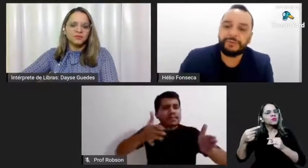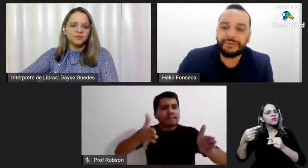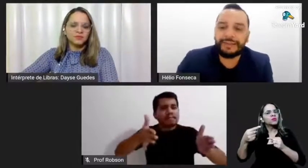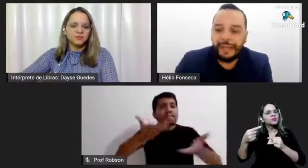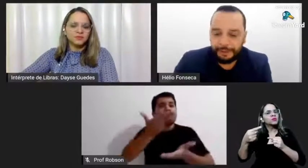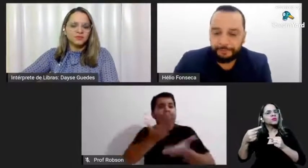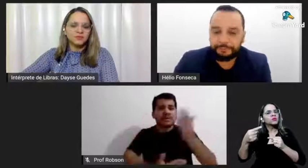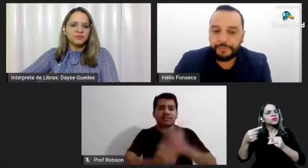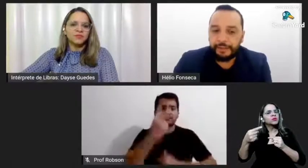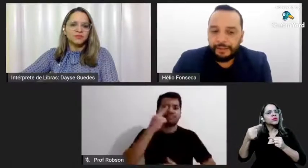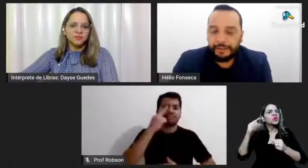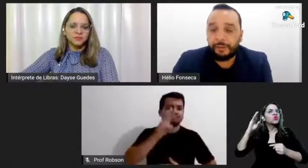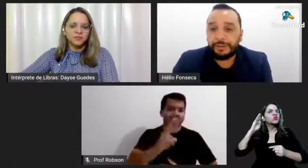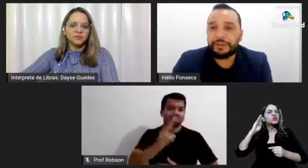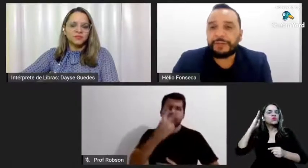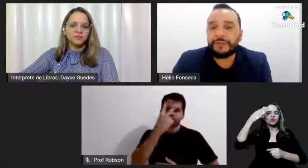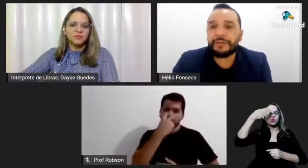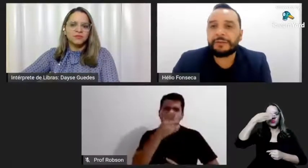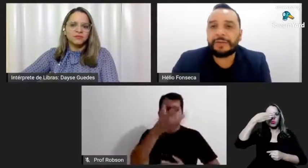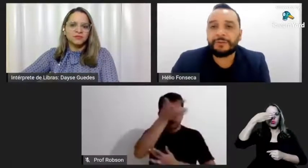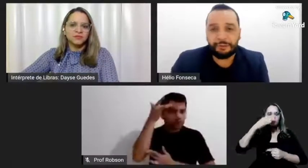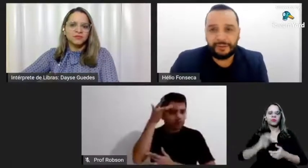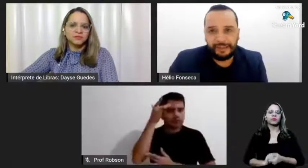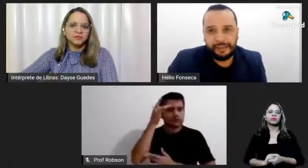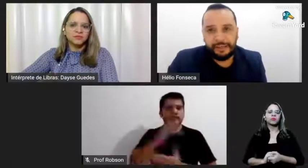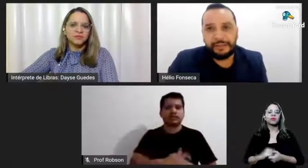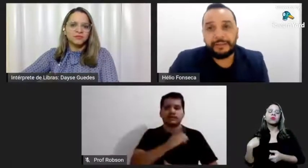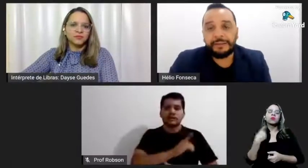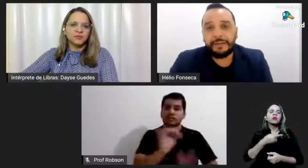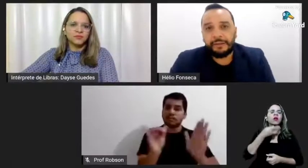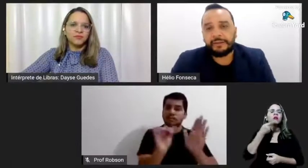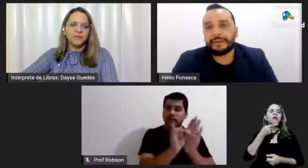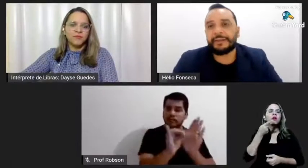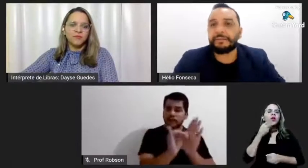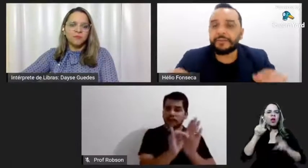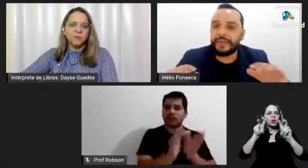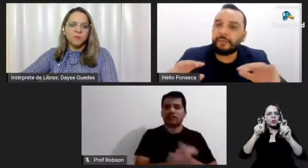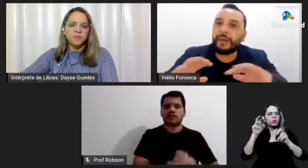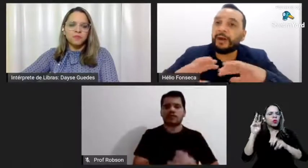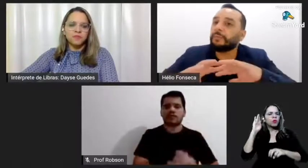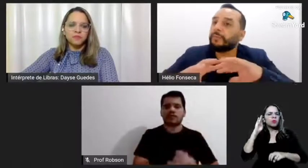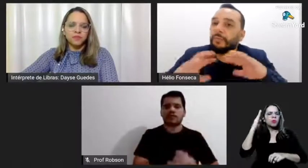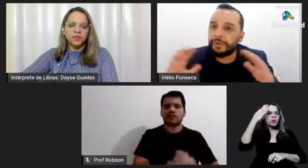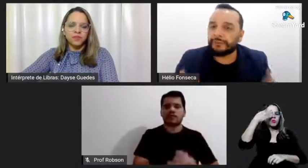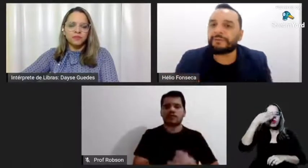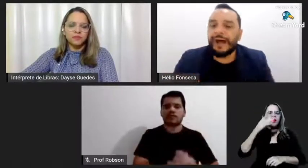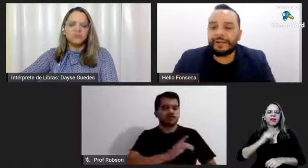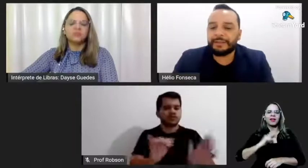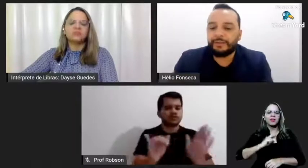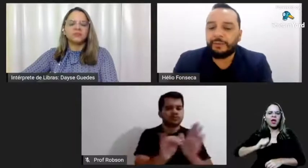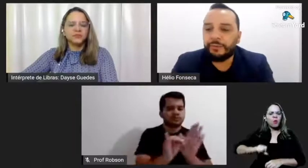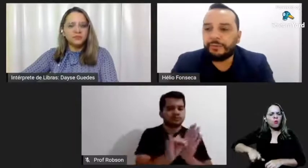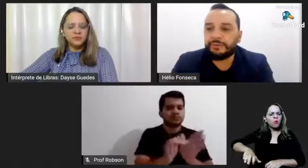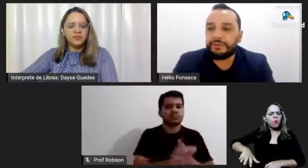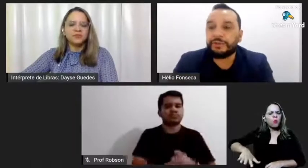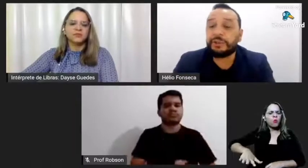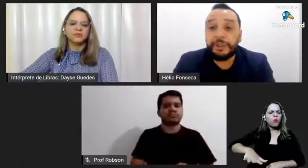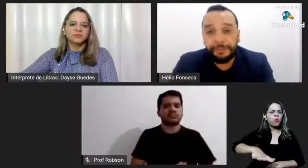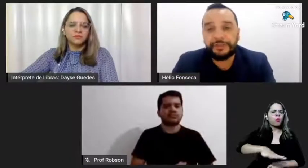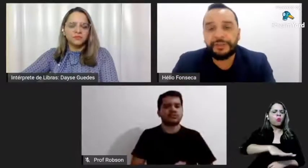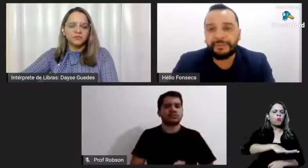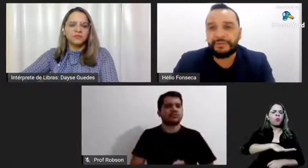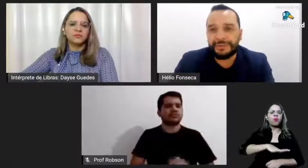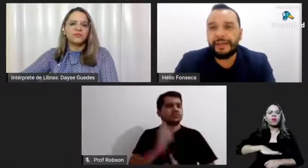pessoa surdo-cega. Então, quando a gente está falando da surdo-cegueira, nós temos aí um campo muito vasto